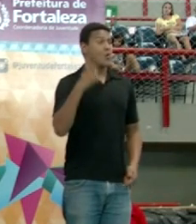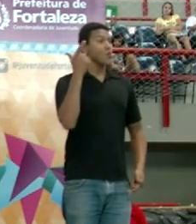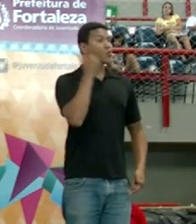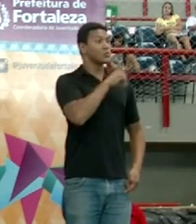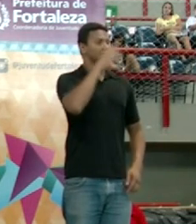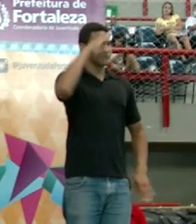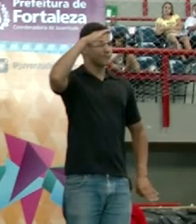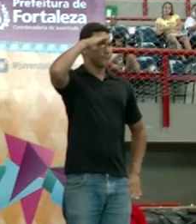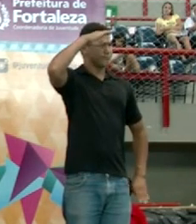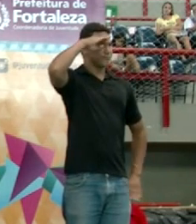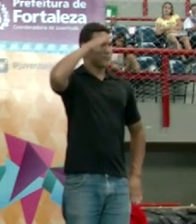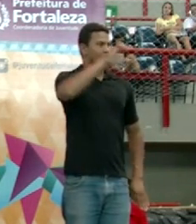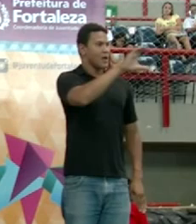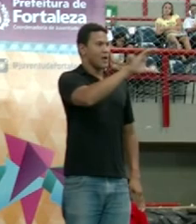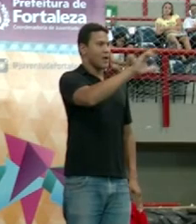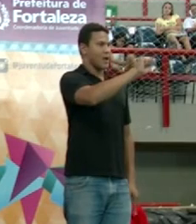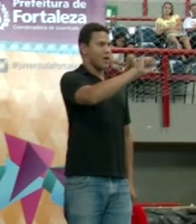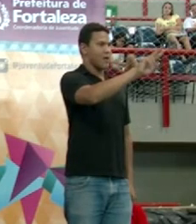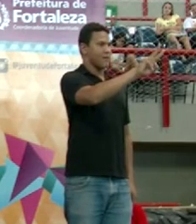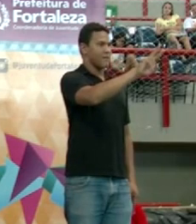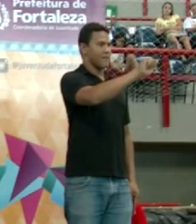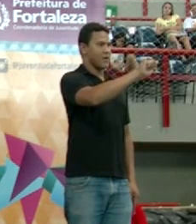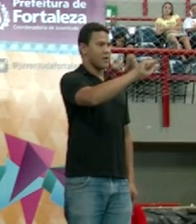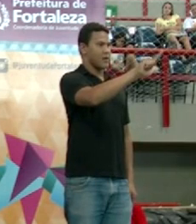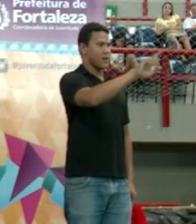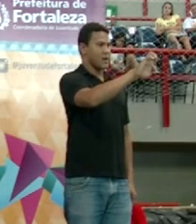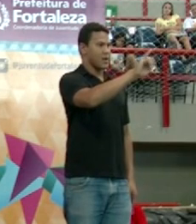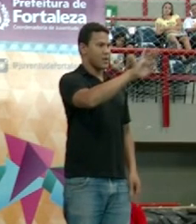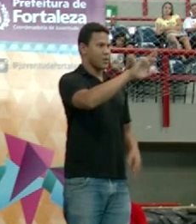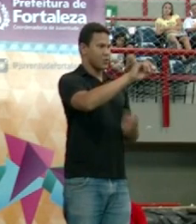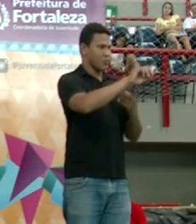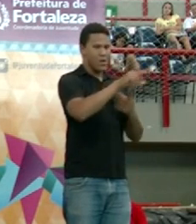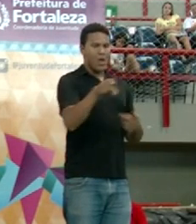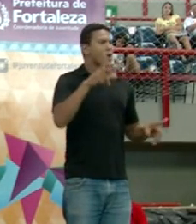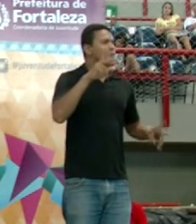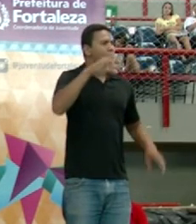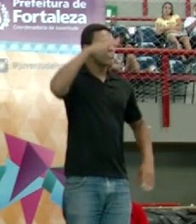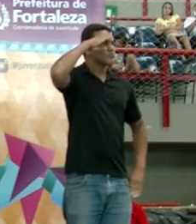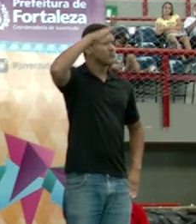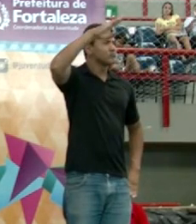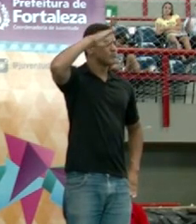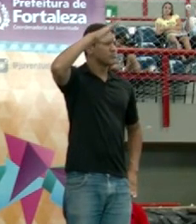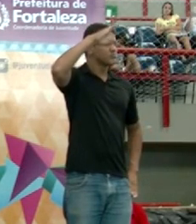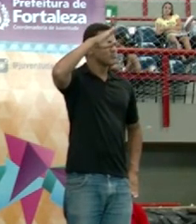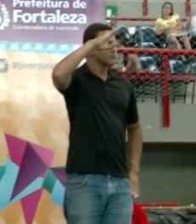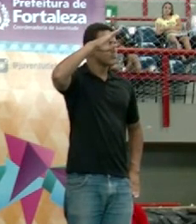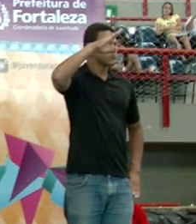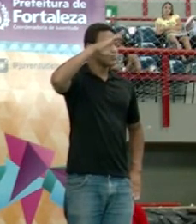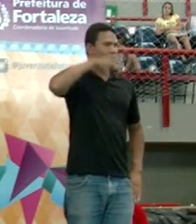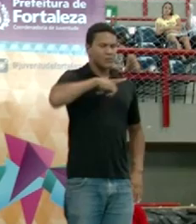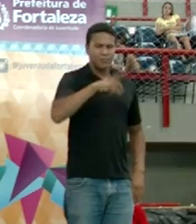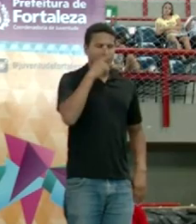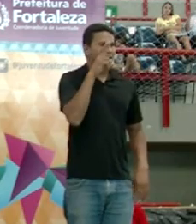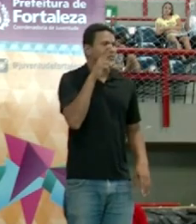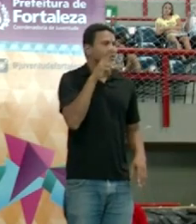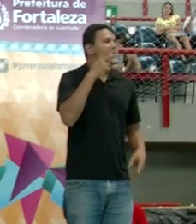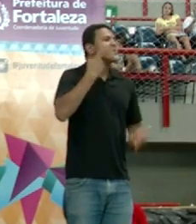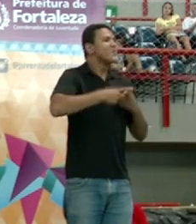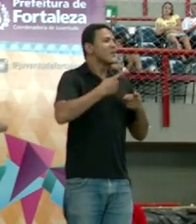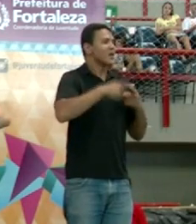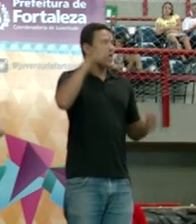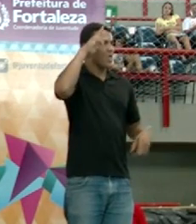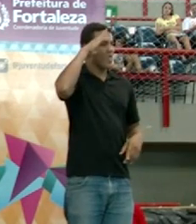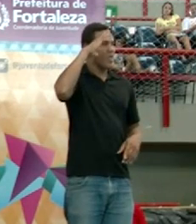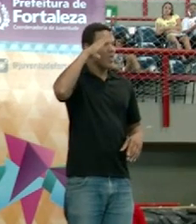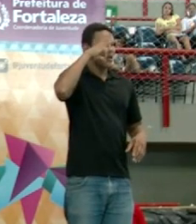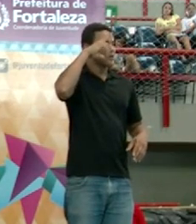Idade Média é um soldado, mas ele é um nobre. É o nobre mais fuleiragem. Ele tem o quê? Um cavalo. Por isso que é um cavaleiro. Ele tem um cavalo,